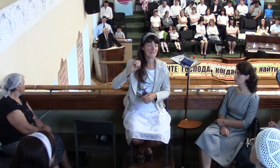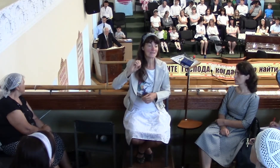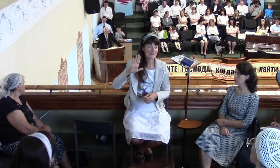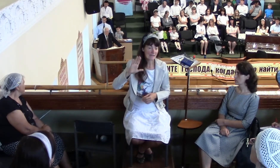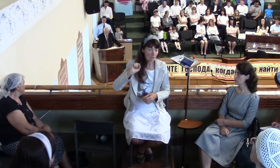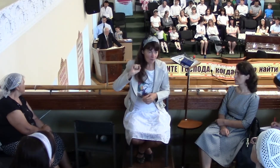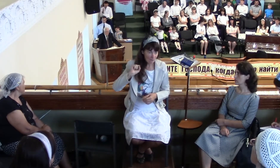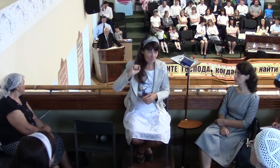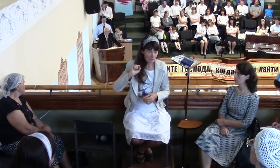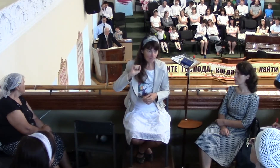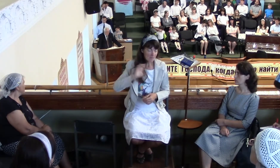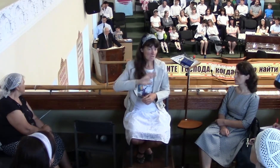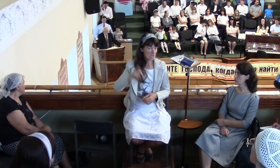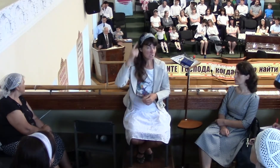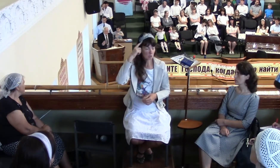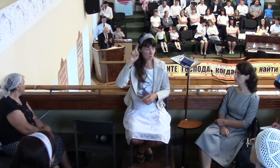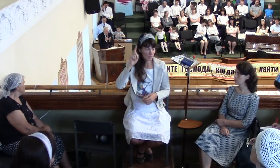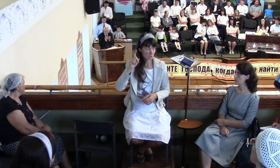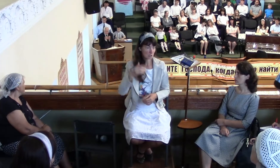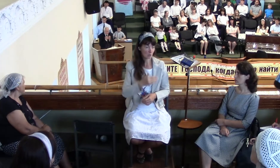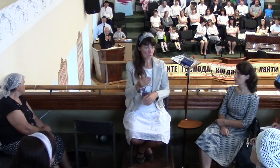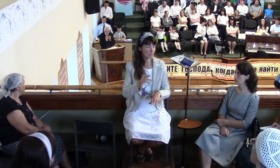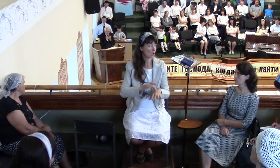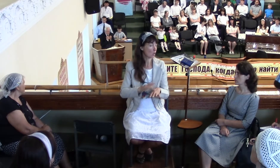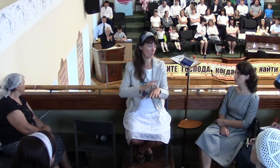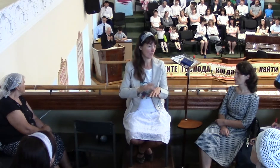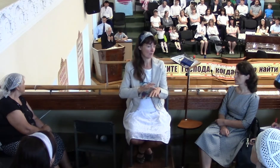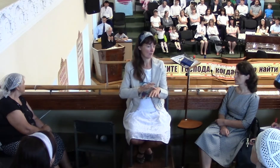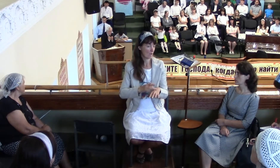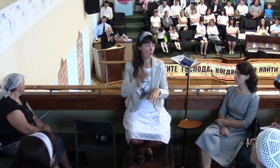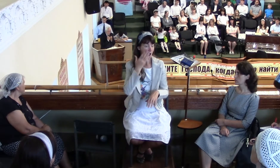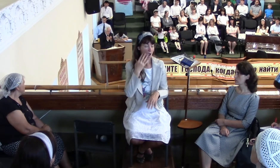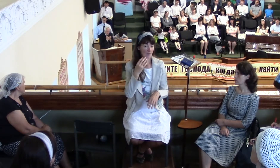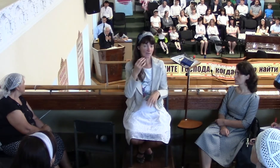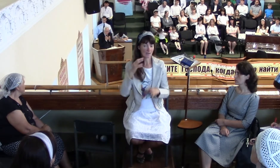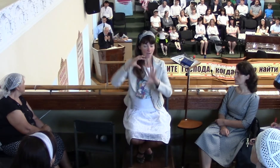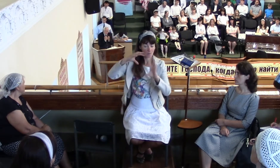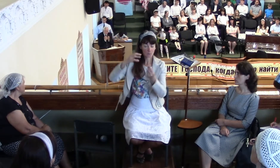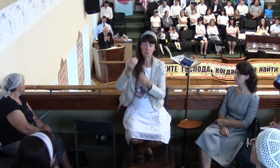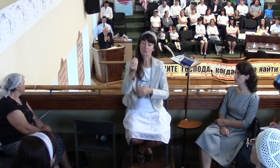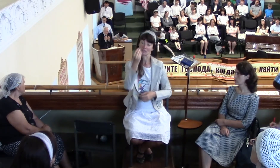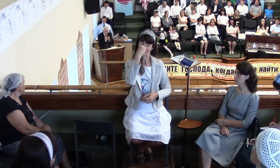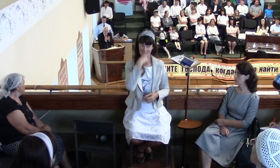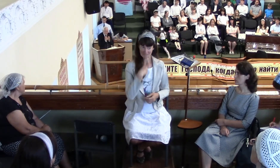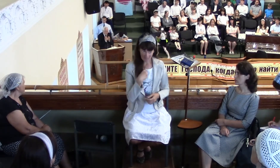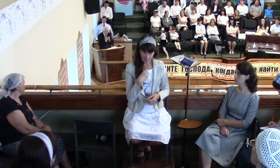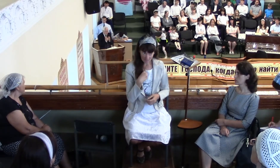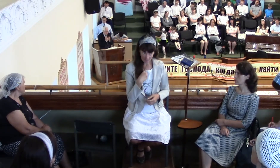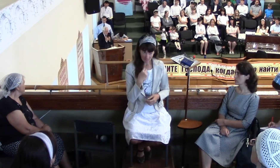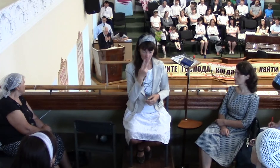внимание, что они наги. Они заметили свой недостаток. И они попытались его